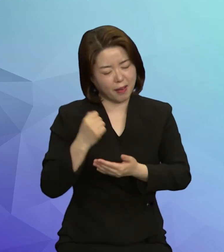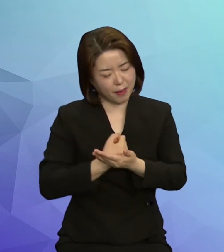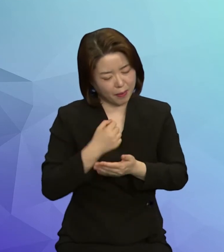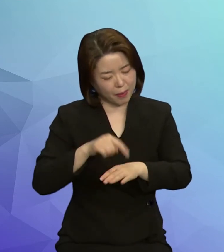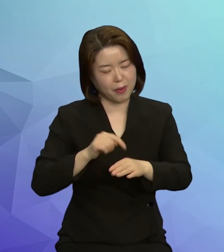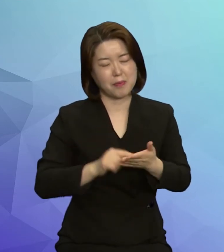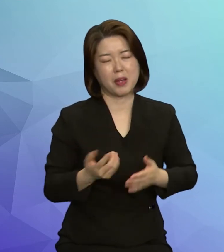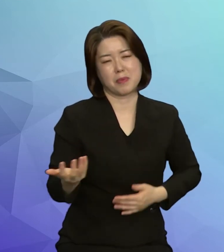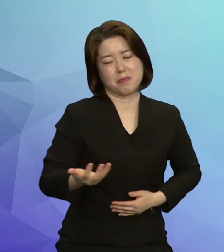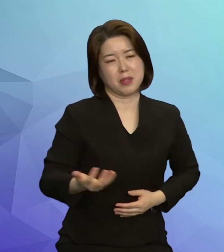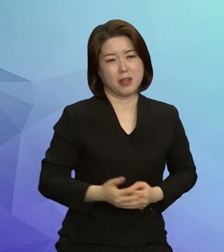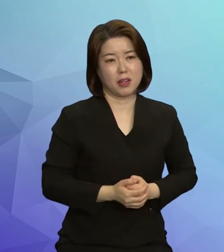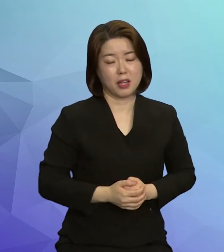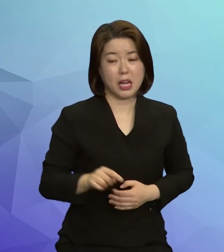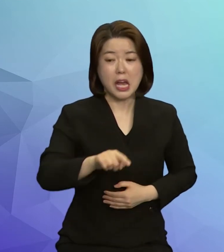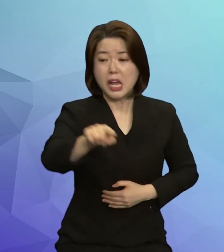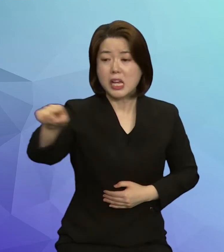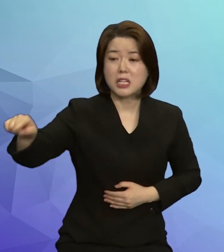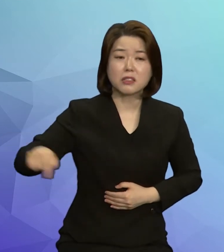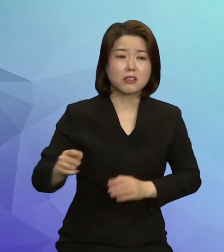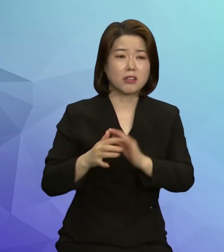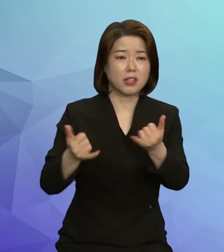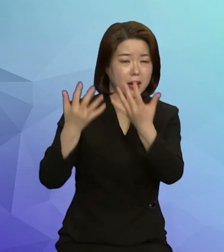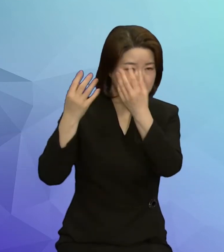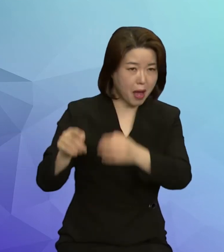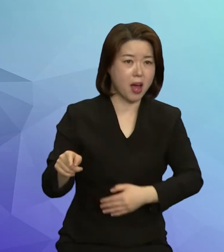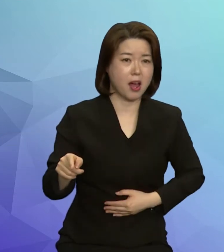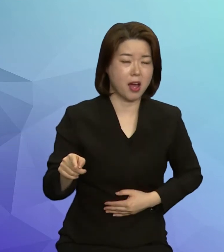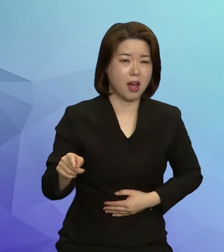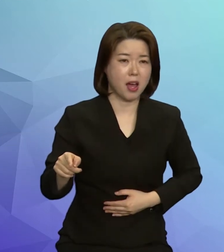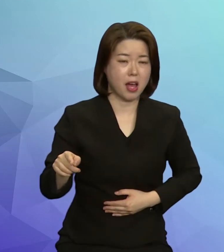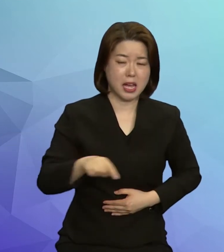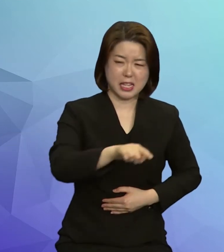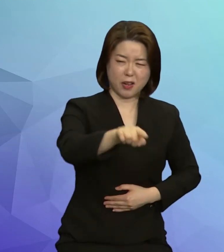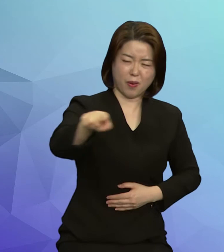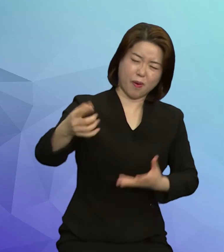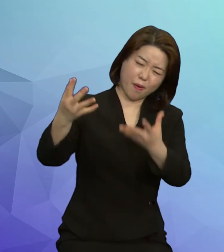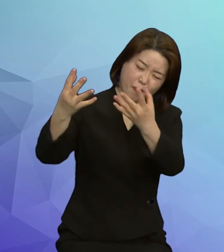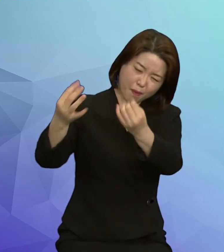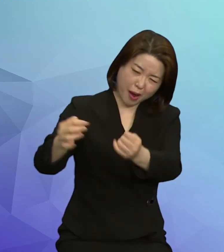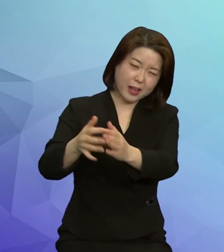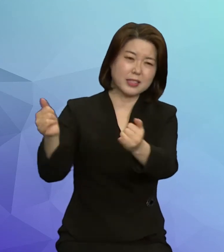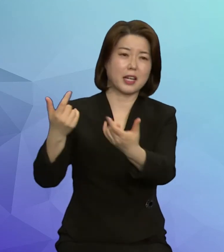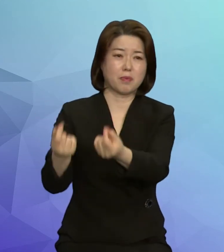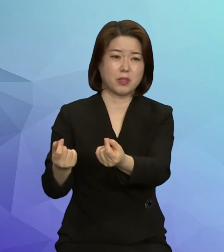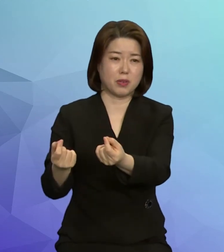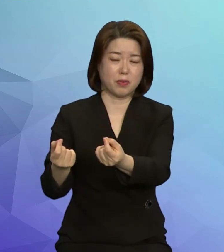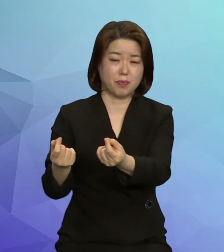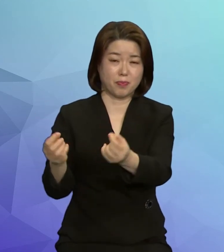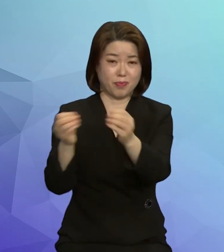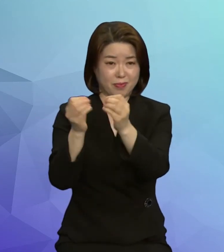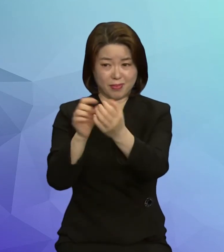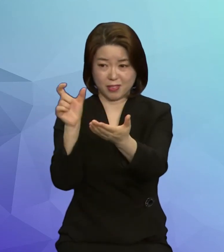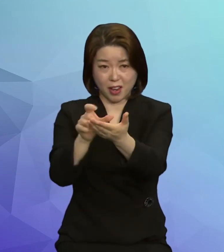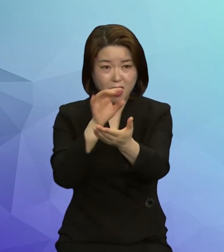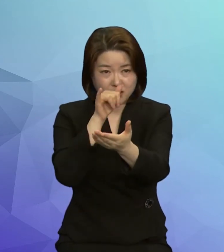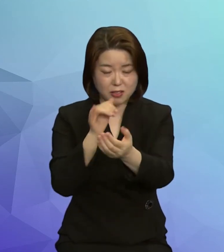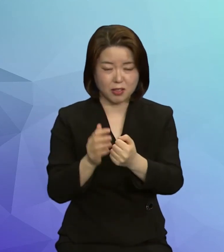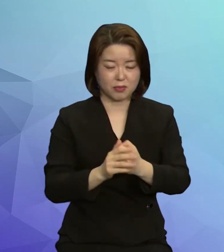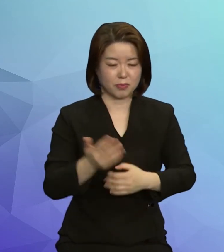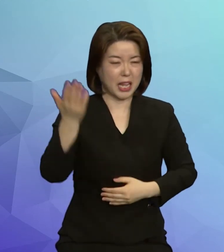마음이 아파요. 그런 사람이 많대요. 그 많은, 저 많은 사람들처럼이라고 말을